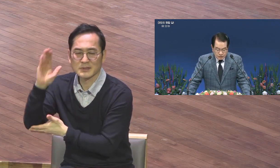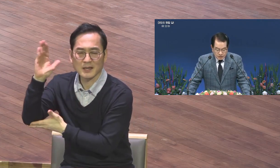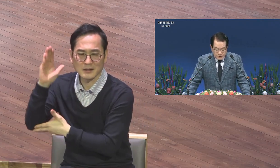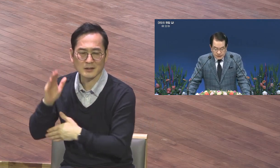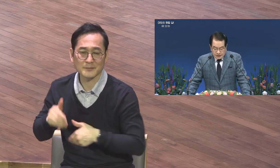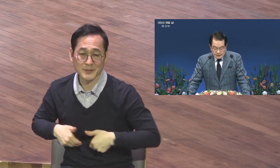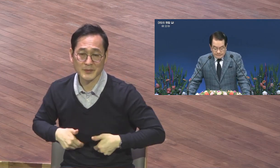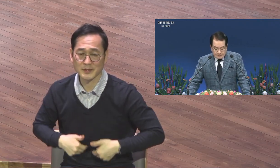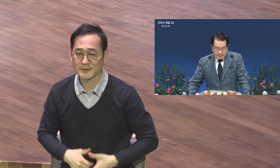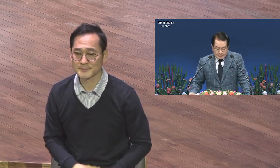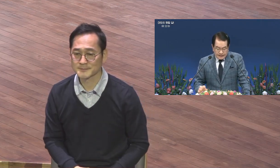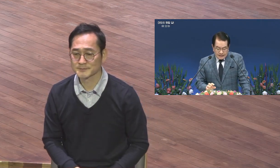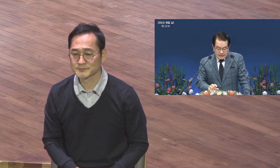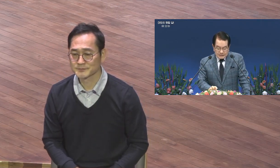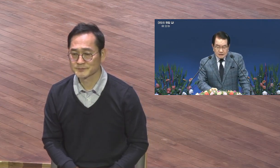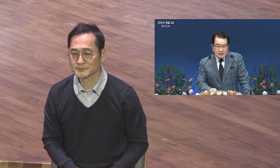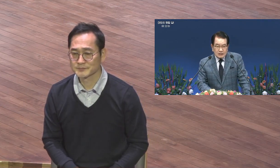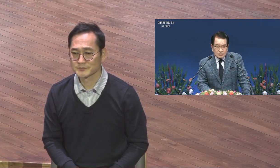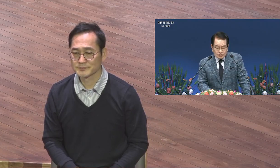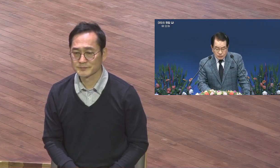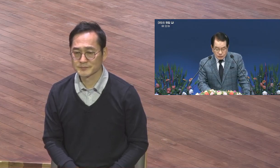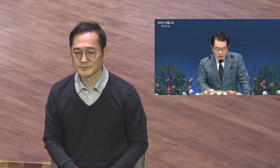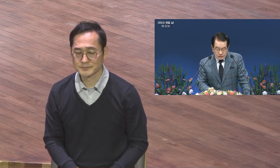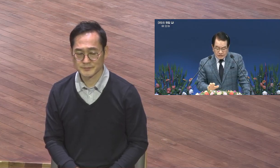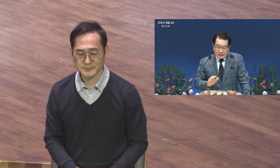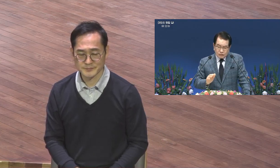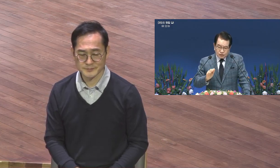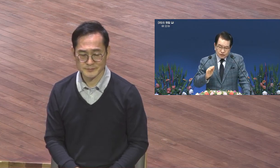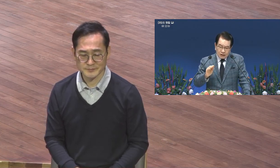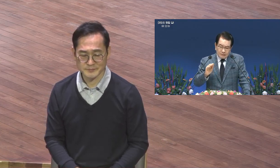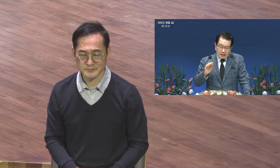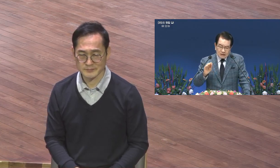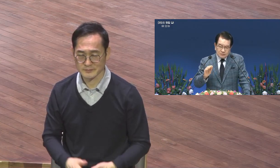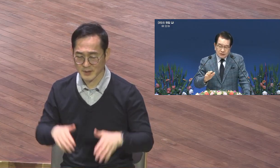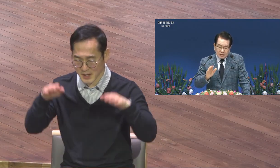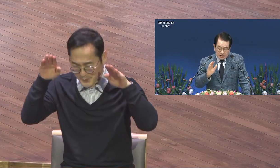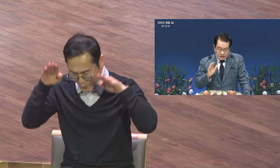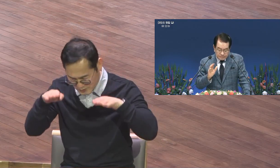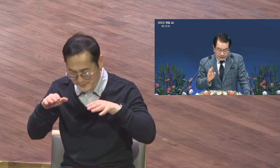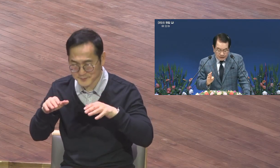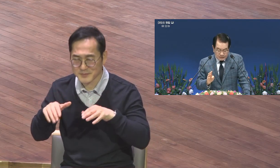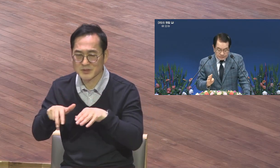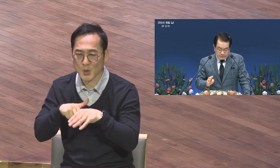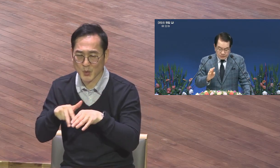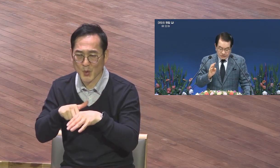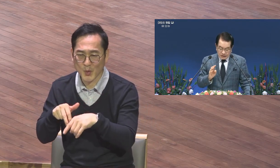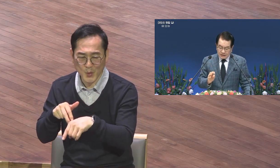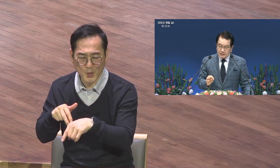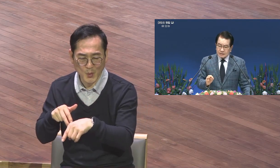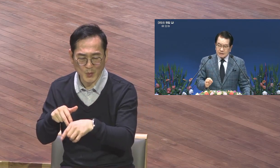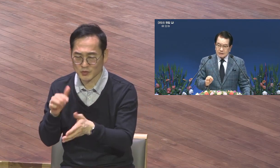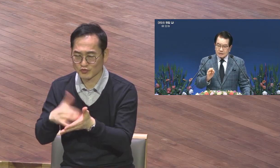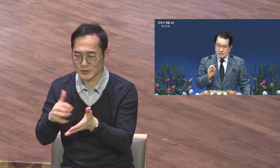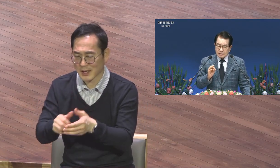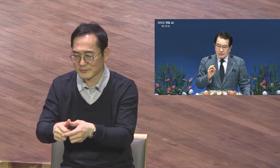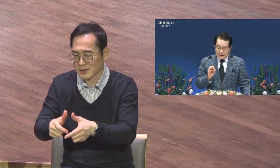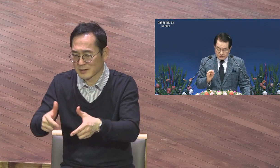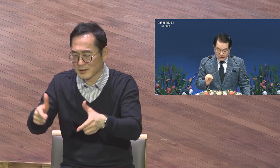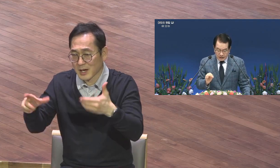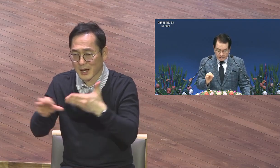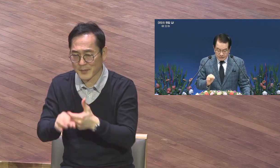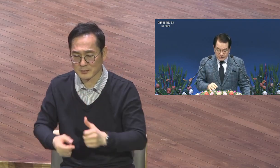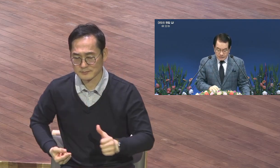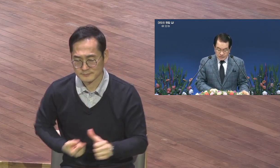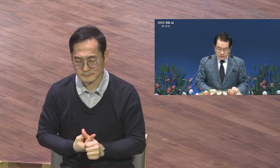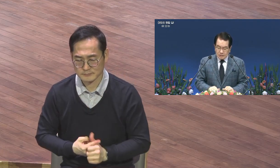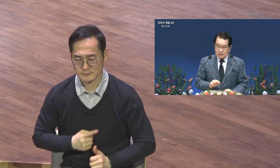그래서 무슬림이 증가할수록 이제 자꾸 숫자가 많아지면 협박, 살인,